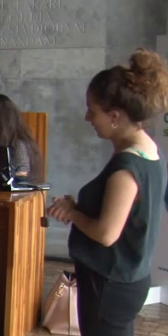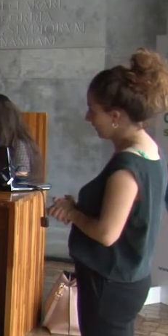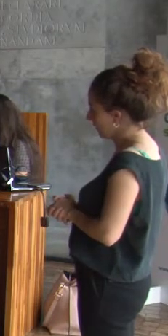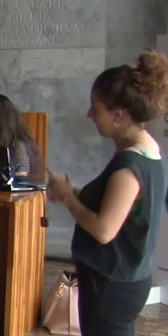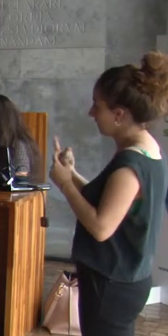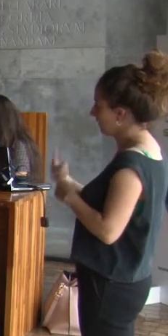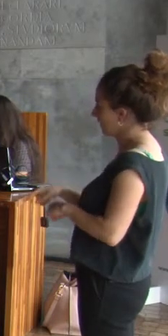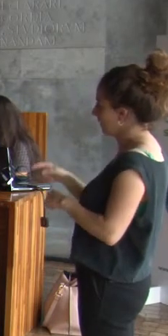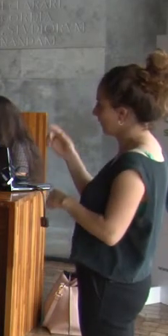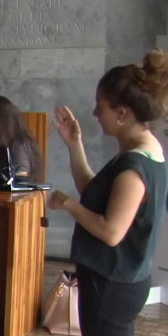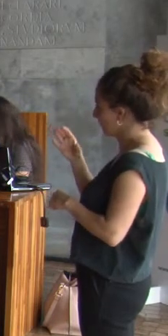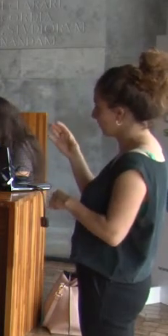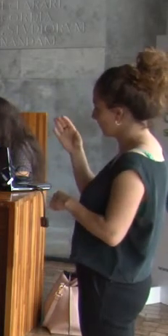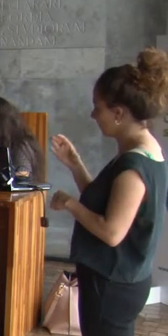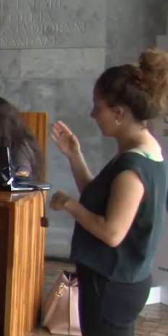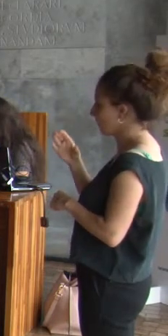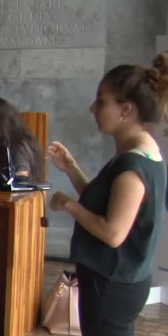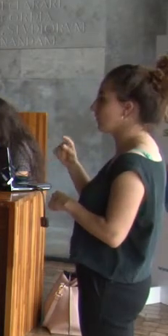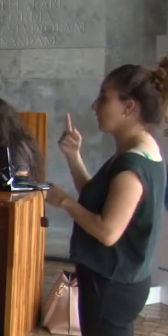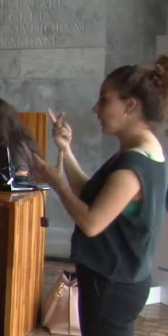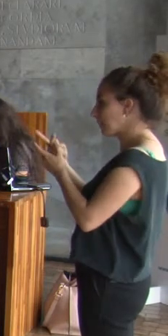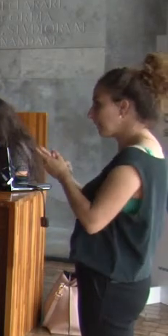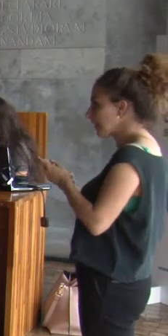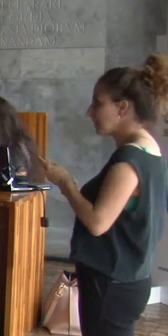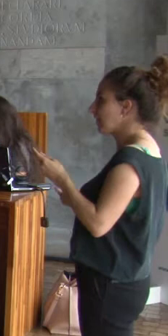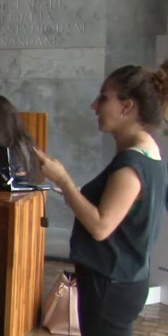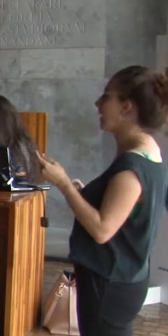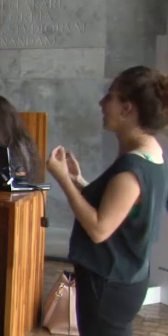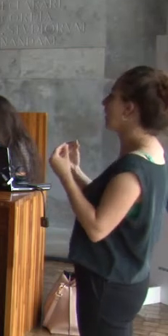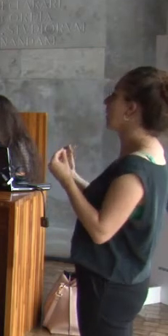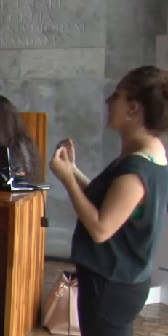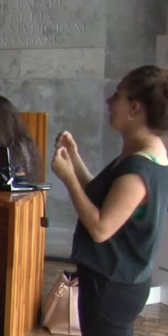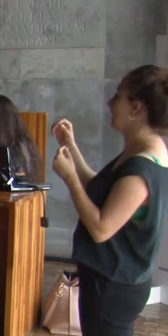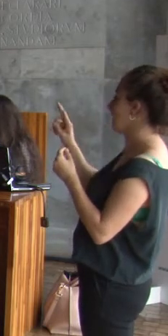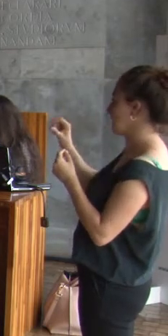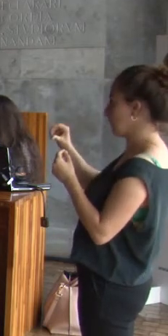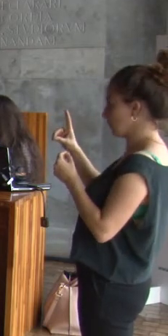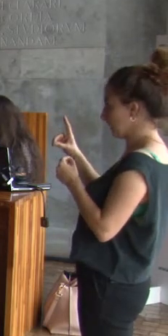tour saranno per tutta la biennale durante i fine settimana.